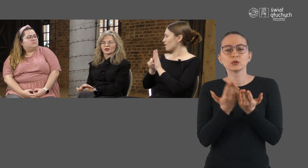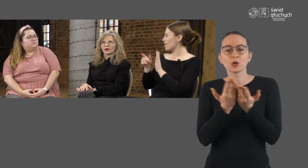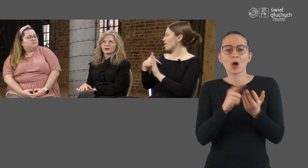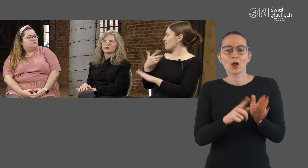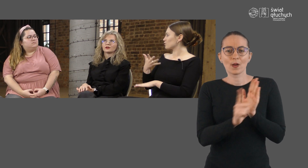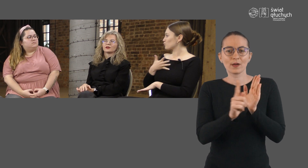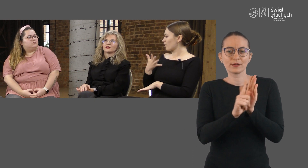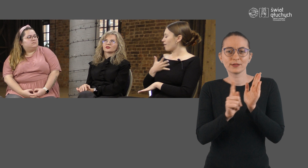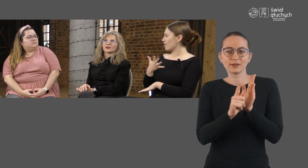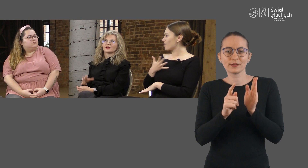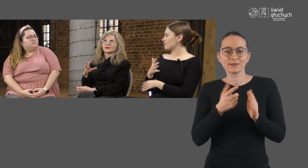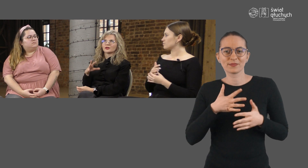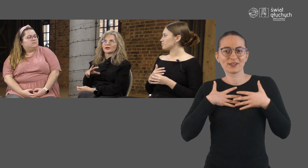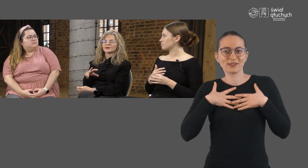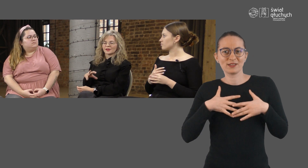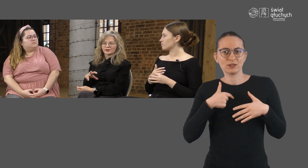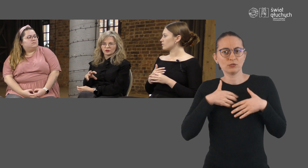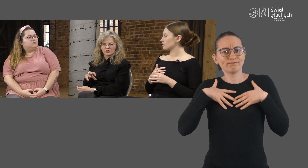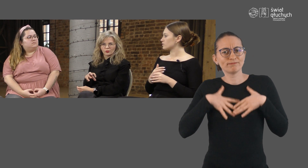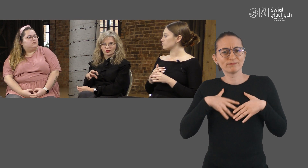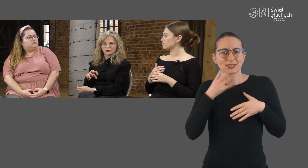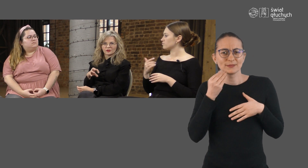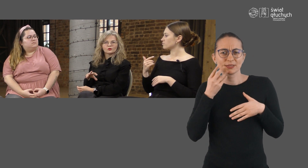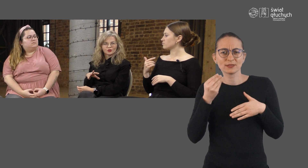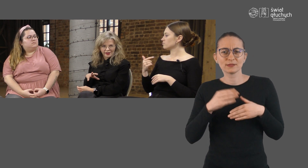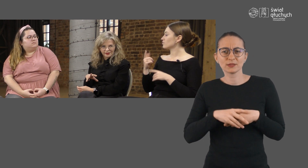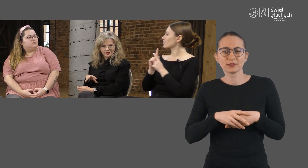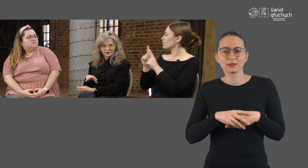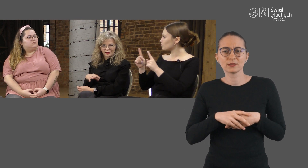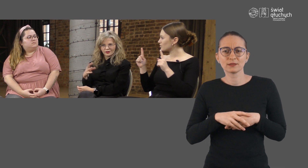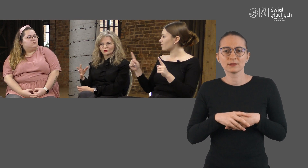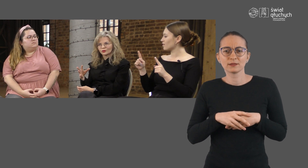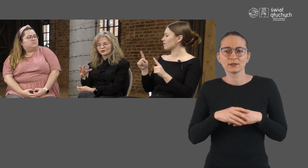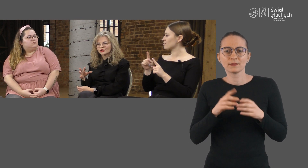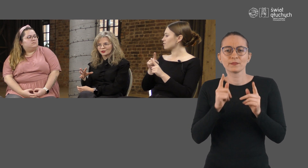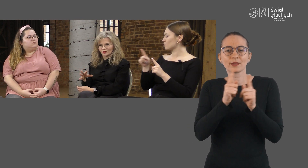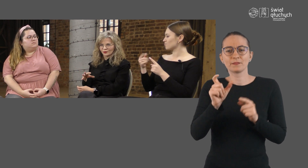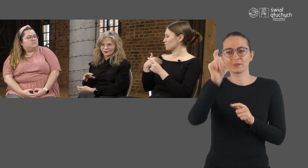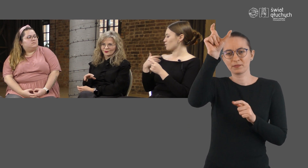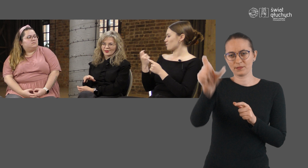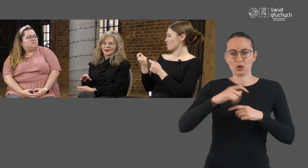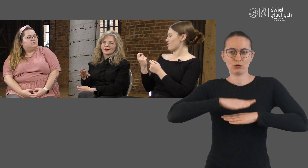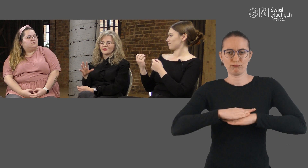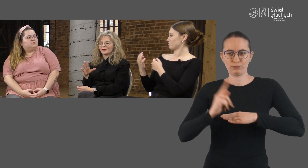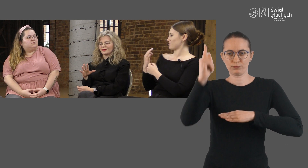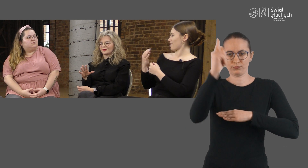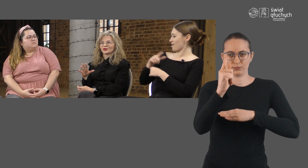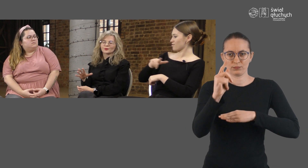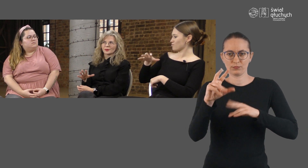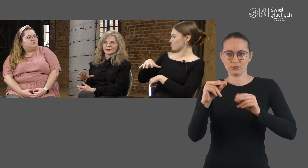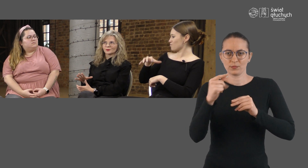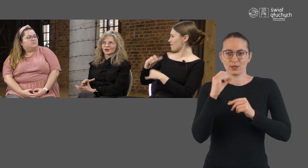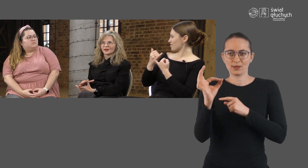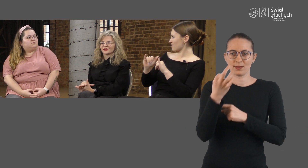mam wrażenie, że takiej stygmatyzacji dostałam od nauczycieli, a nie od rówieśników.